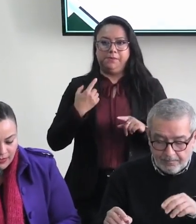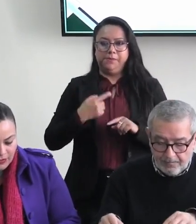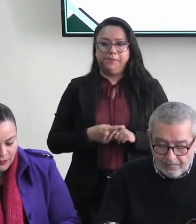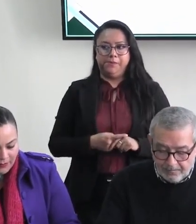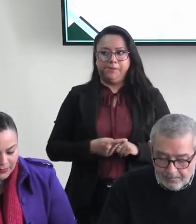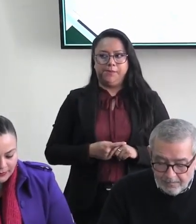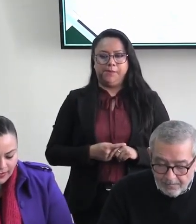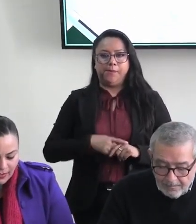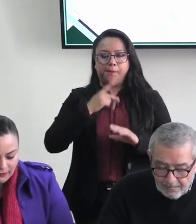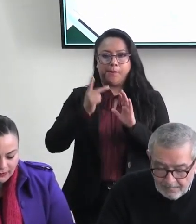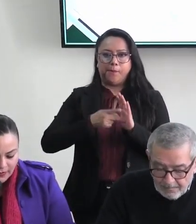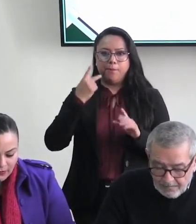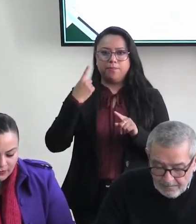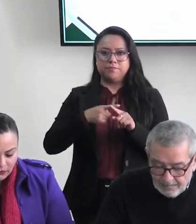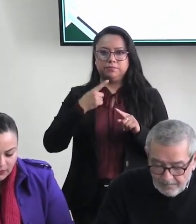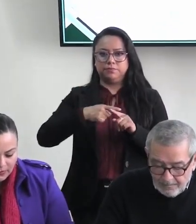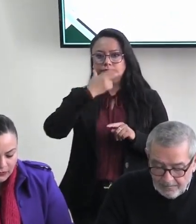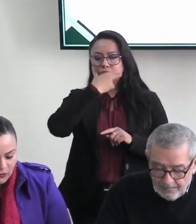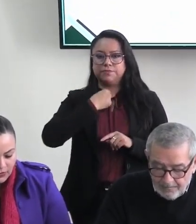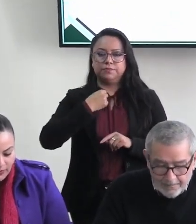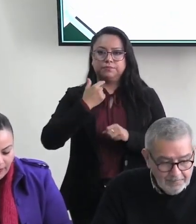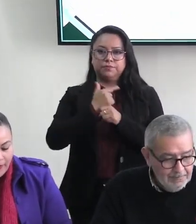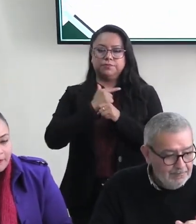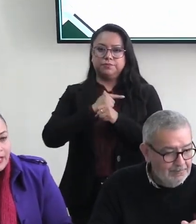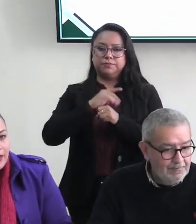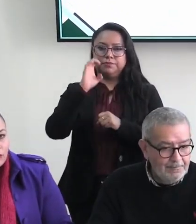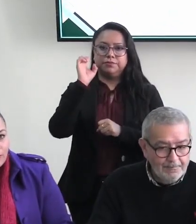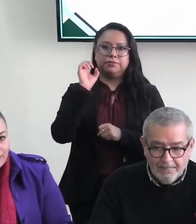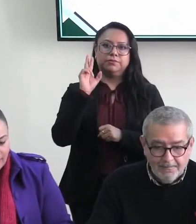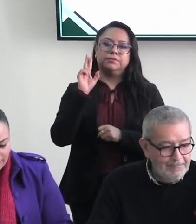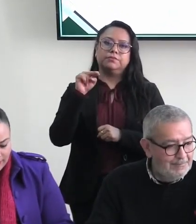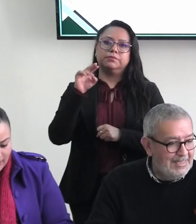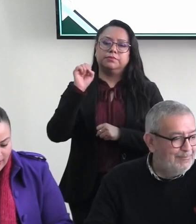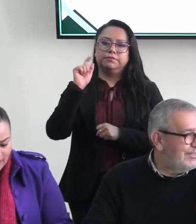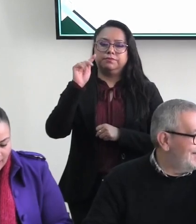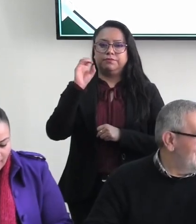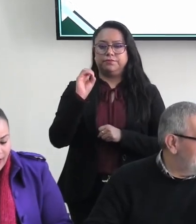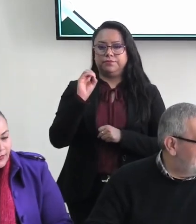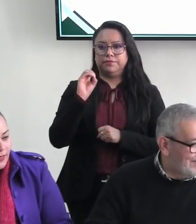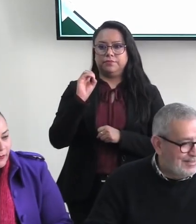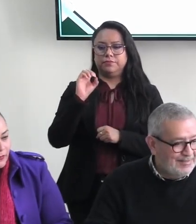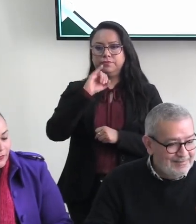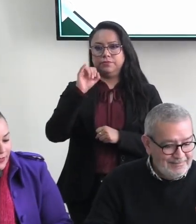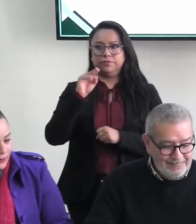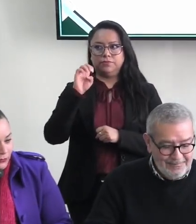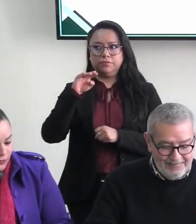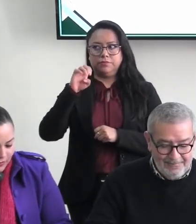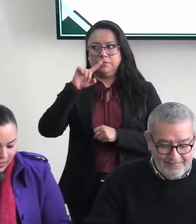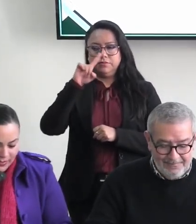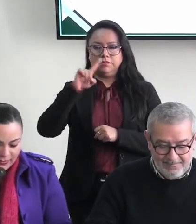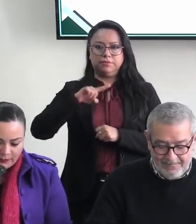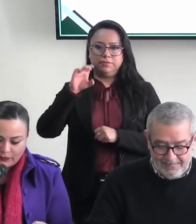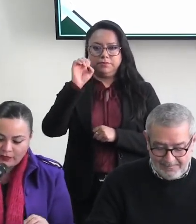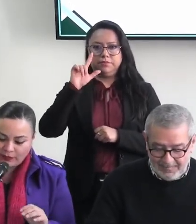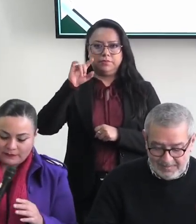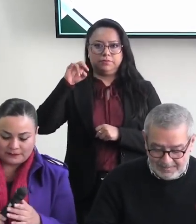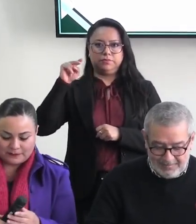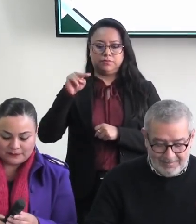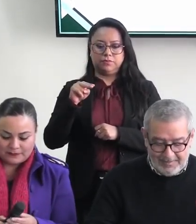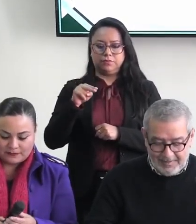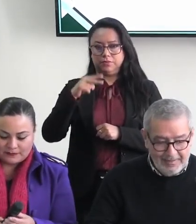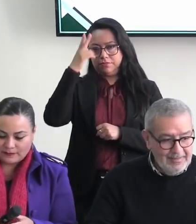palabra nuevamente al licenciado Ernesto Jiménez Solín para su mensaje final hasta por 10 minutos. Adelante, por